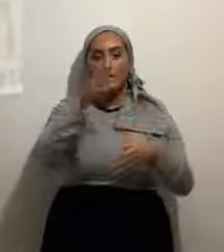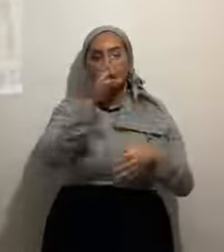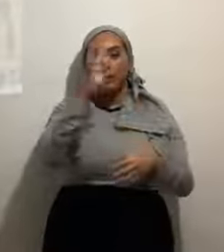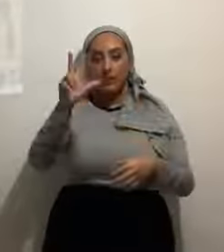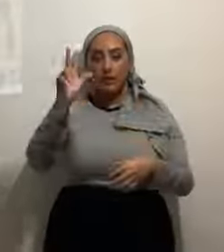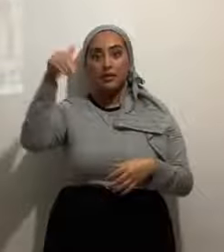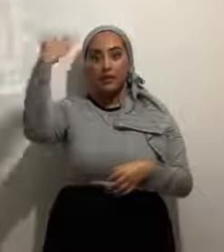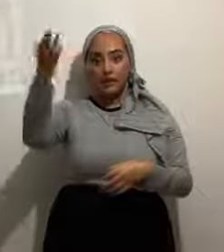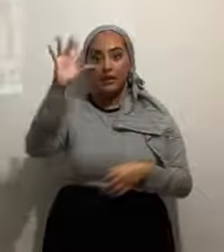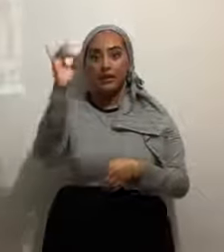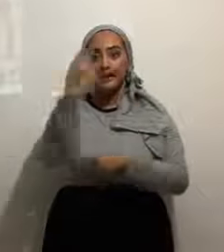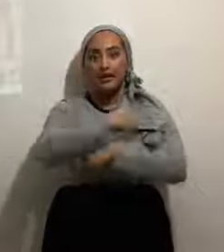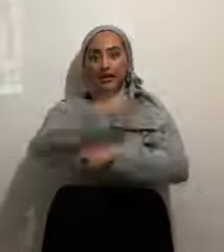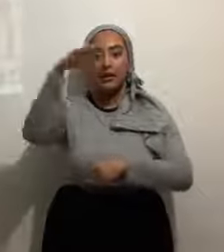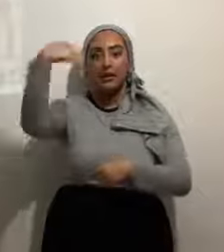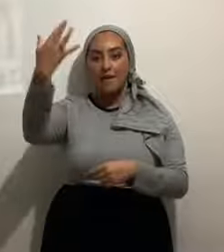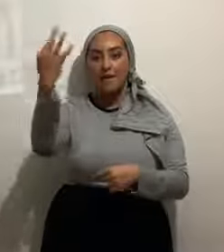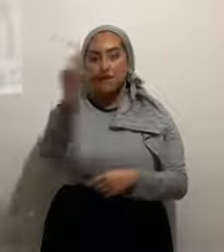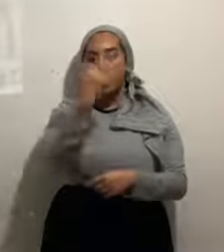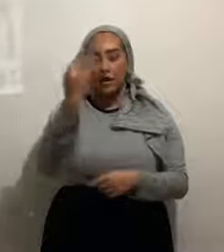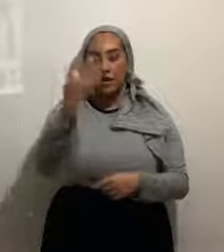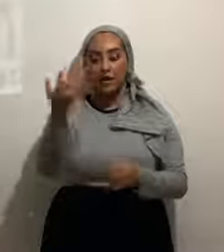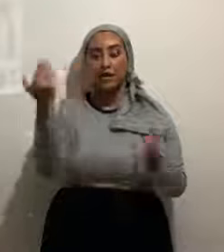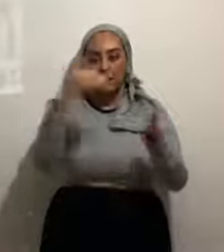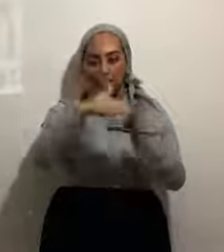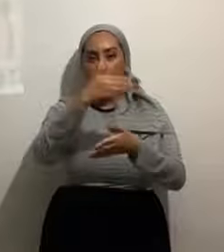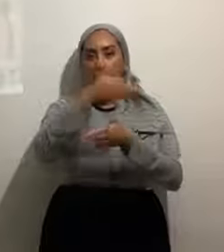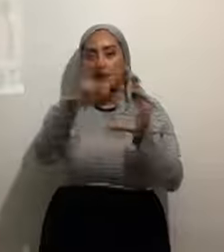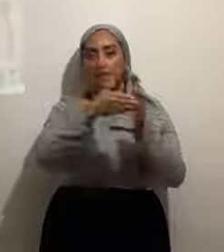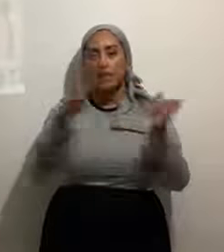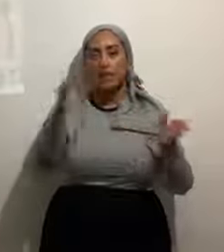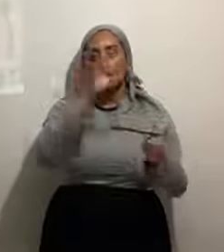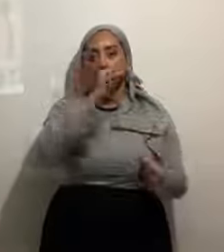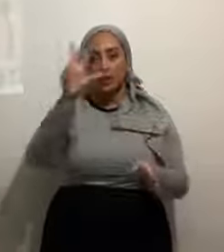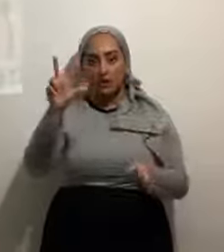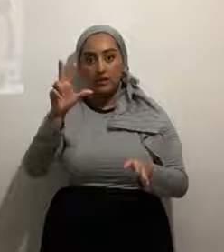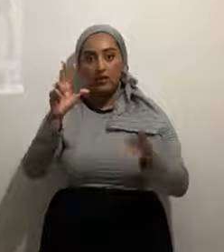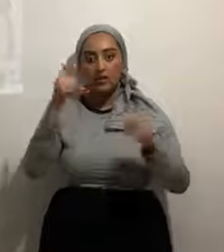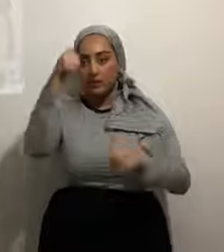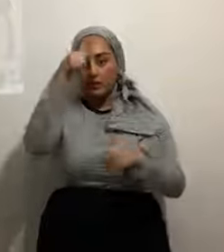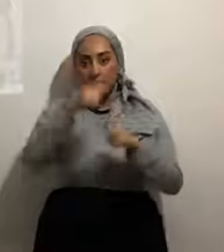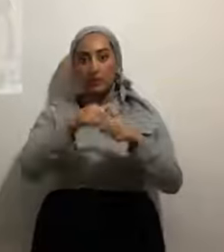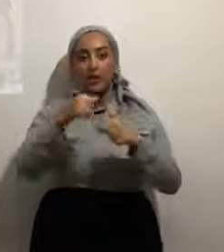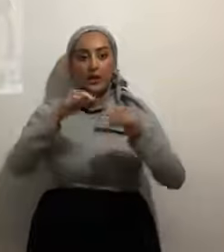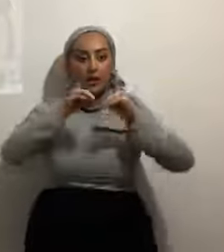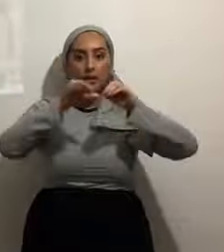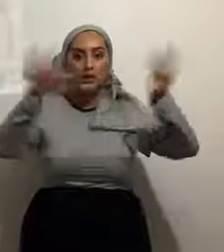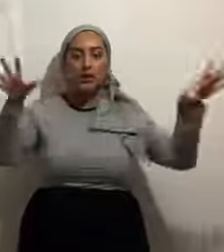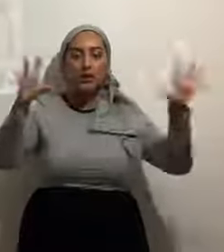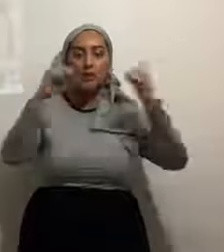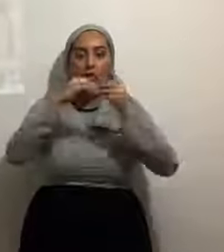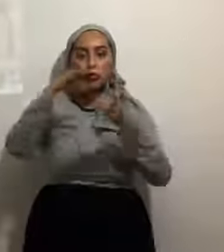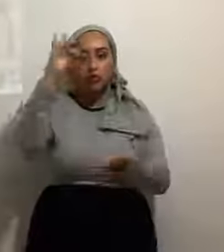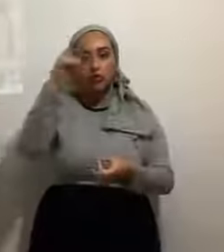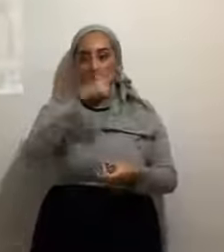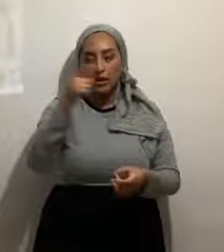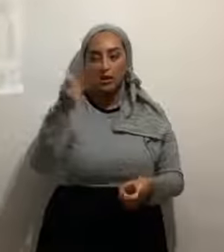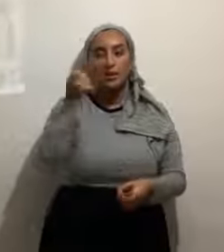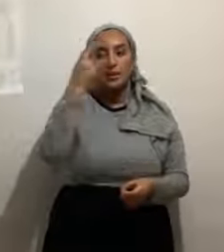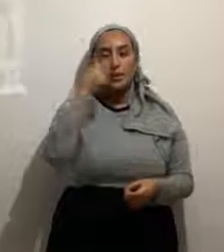dentro de 8 días, para que estén bien pendientes y vayan avisando a más almas para que tal vez se arrepientan. Bendito sea la vaca 2, si bien